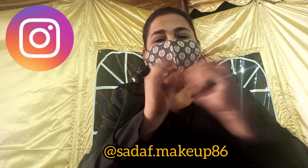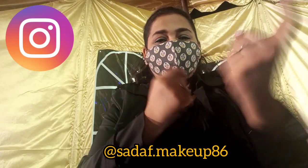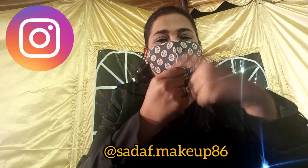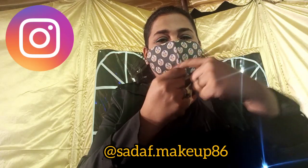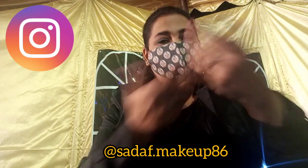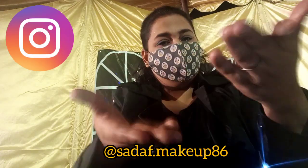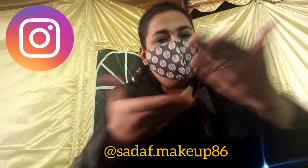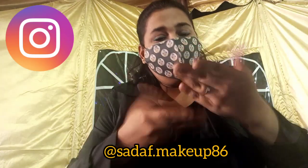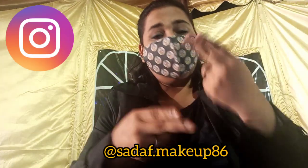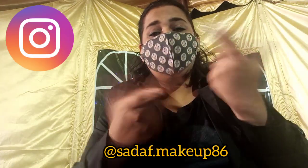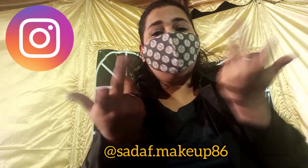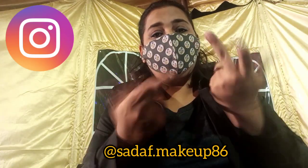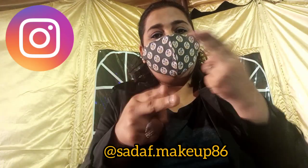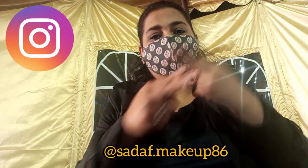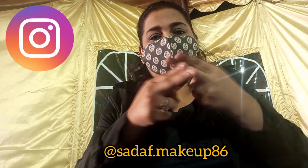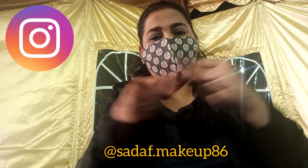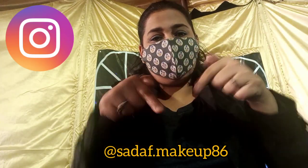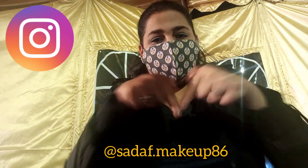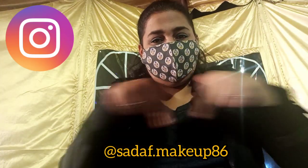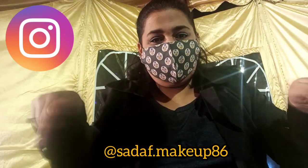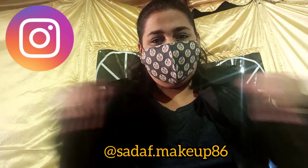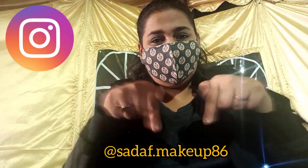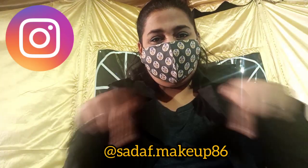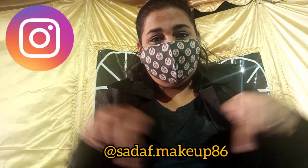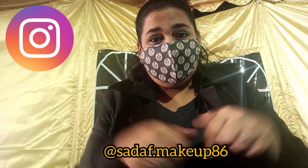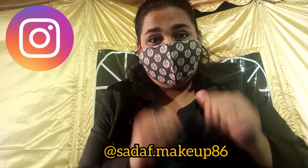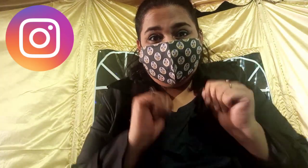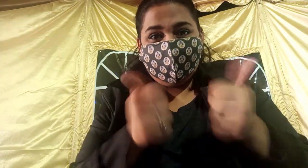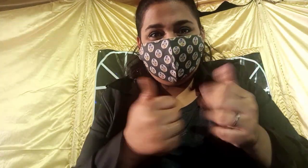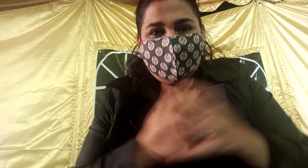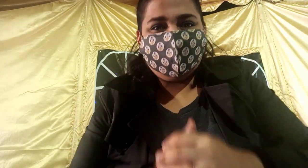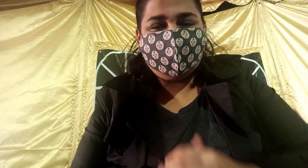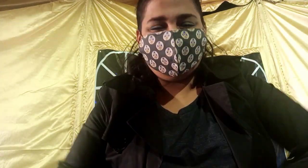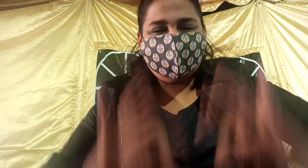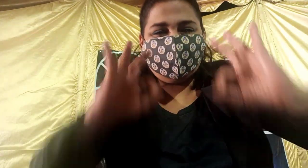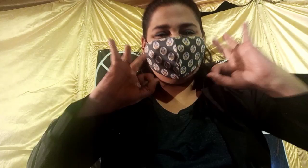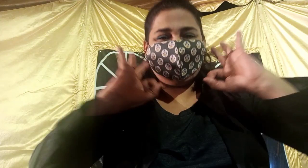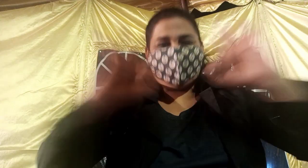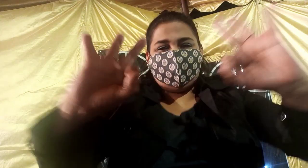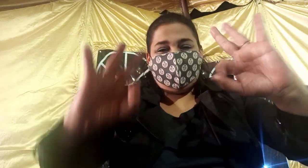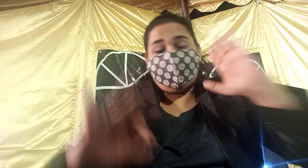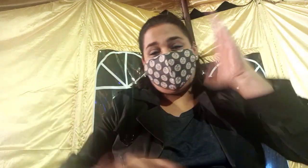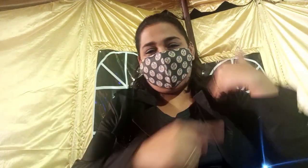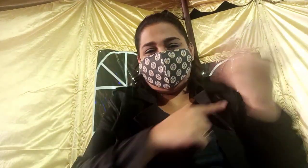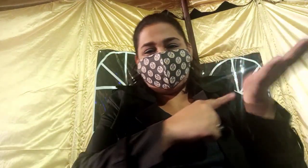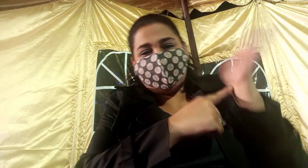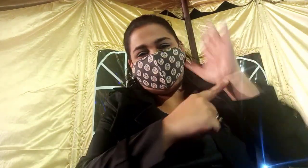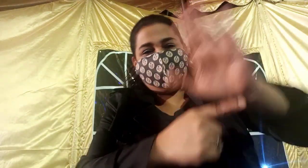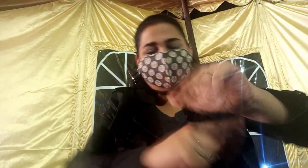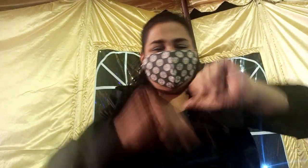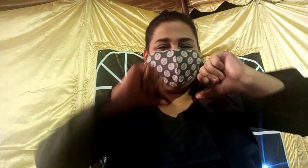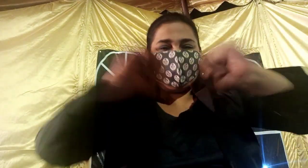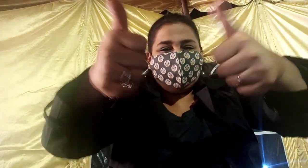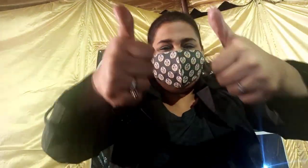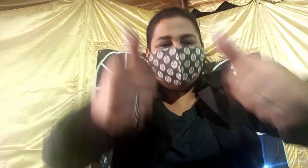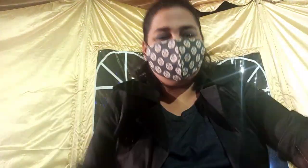कोक तो मंगा रहे हैं ना तो वह चाय गंदा हो सकती है हाँ हो जाएगी कैसे हाँ तो फिर चक्कर बहुत चुप लादो में